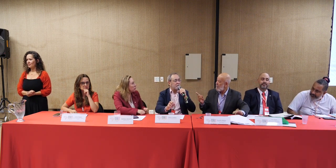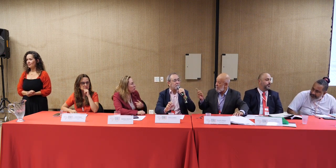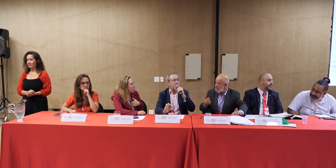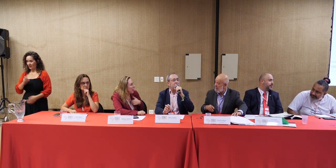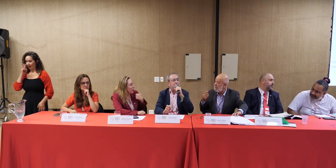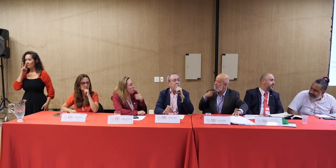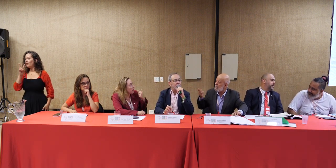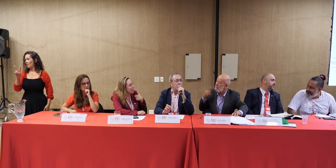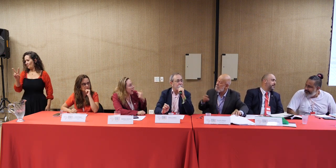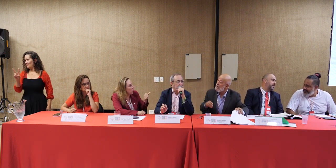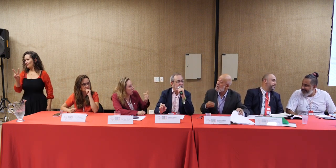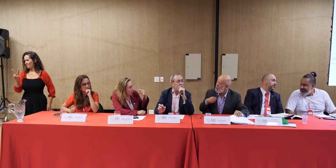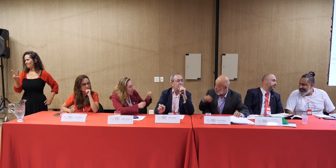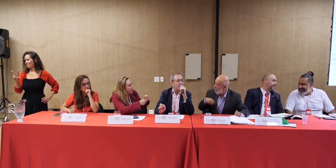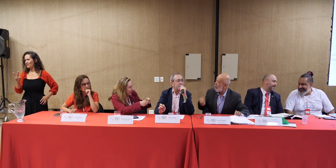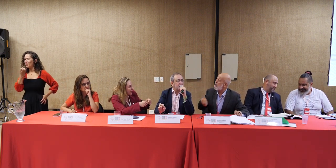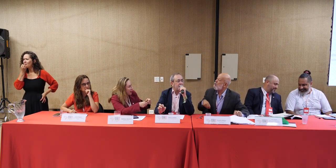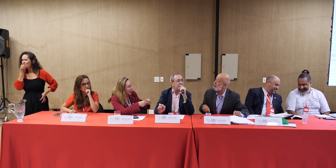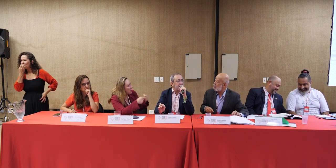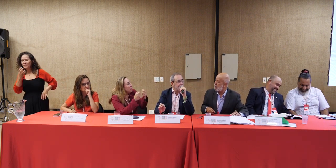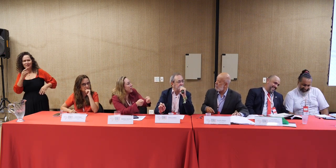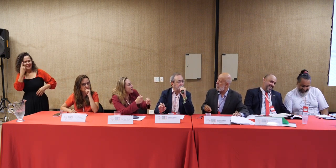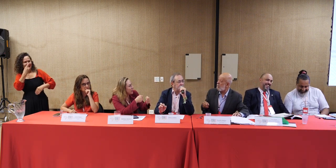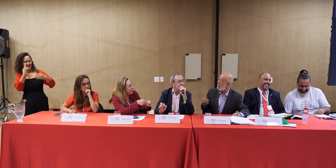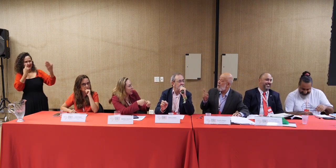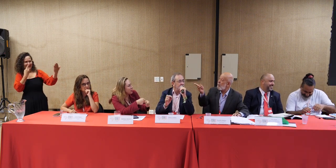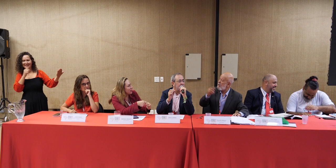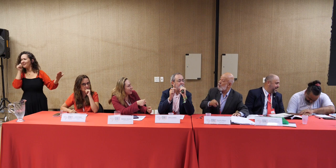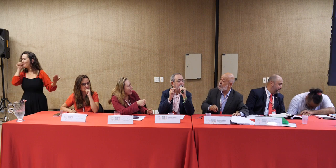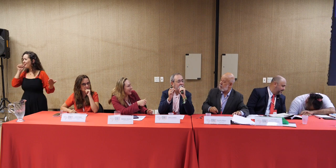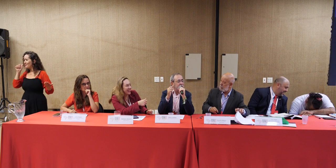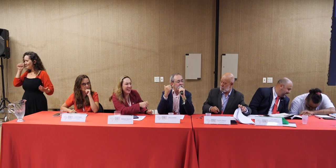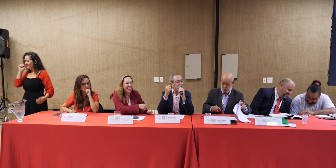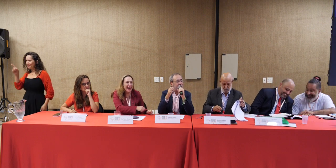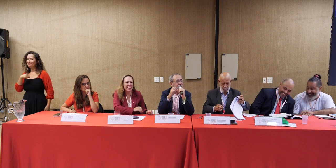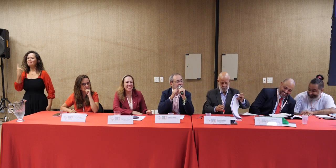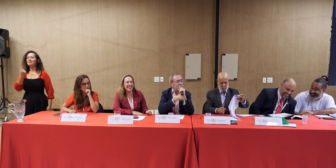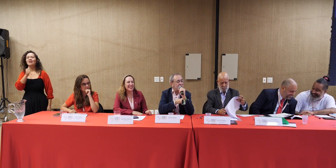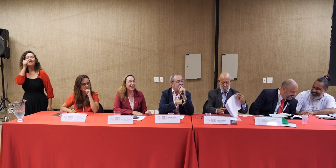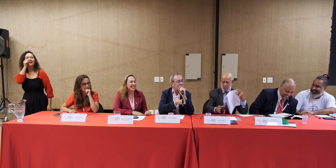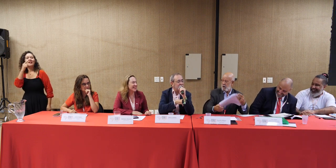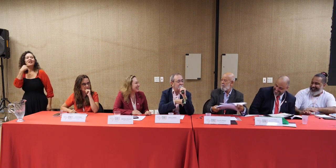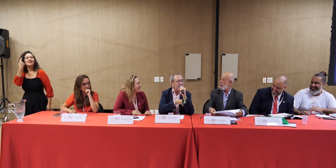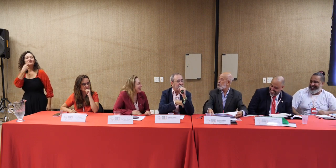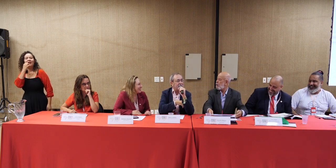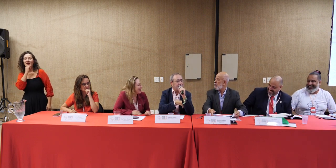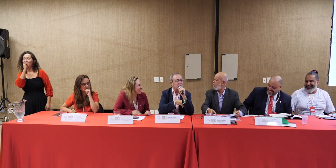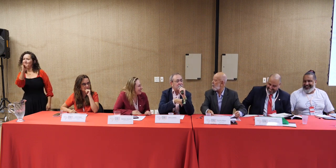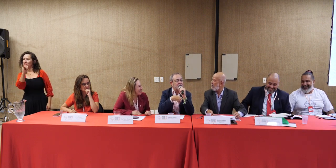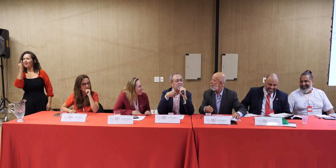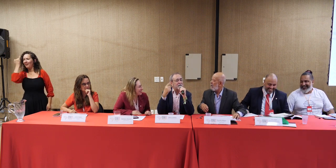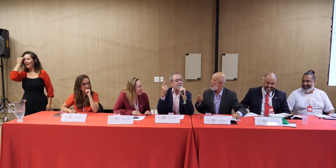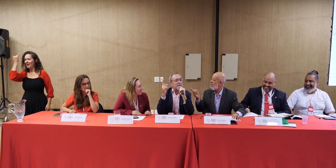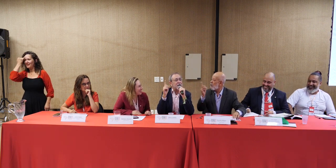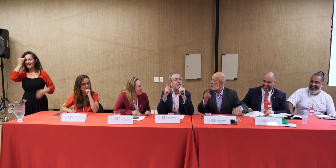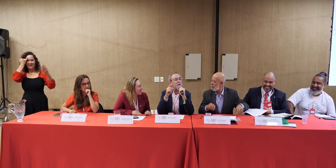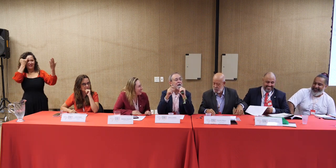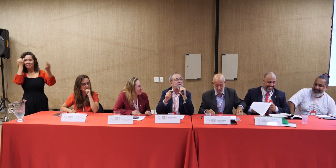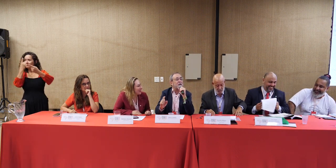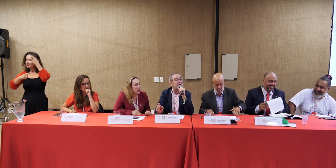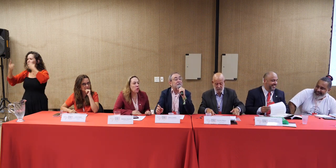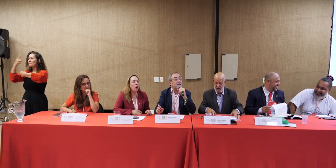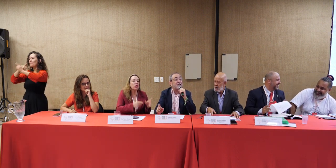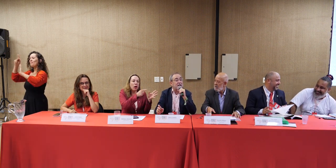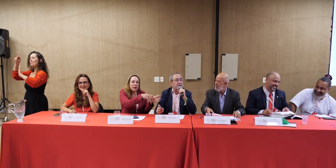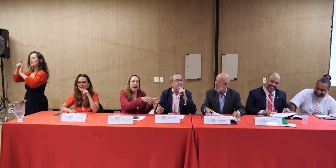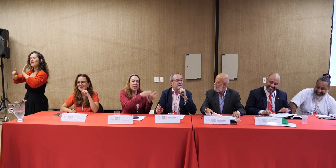Está vendo? O papo, a bom de ter uma deputada na mesa é que a deputada já disse aqui que vai pegar a ideia do Benedito e vai transformar